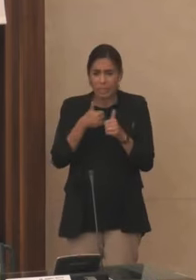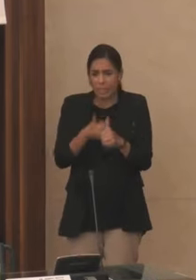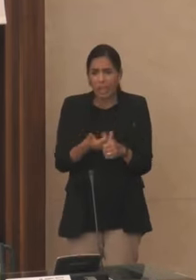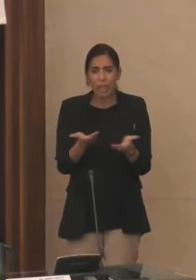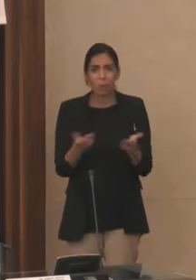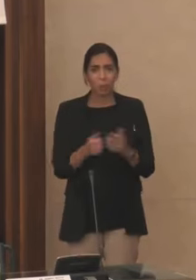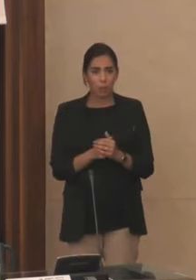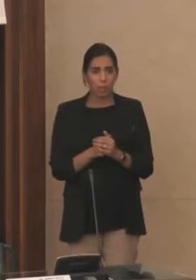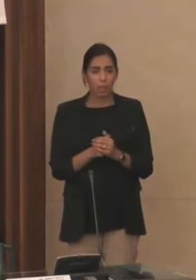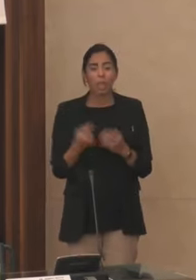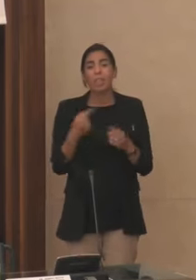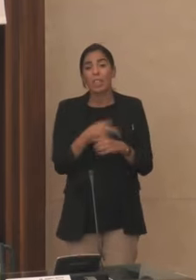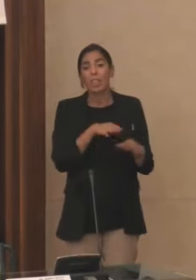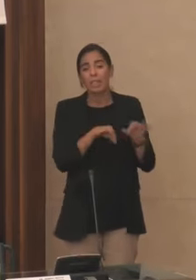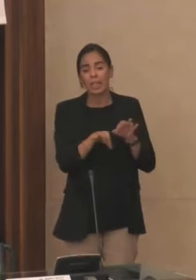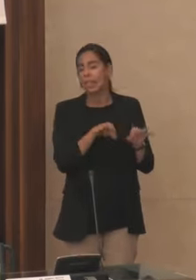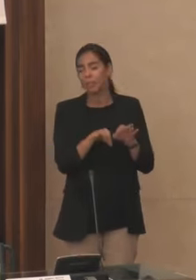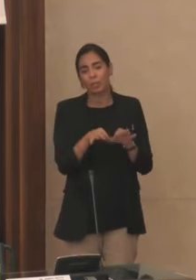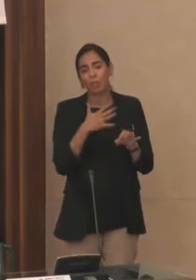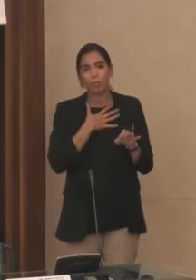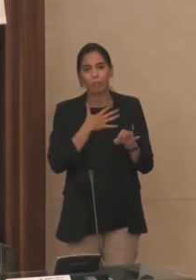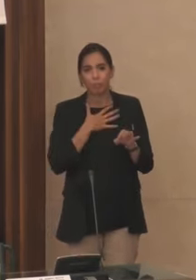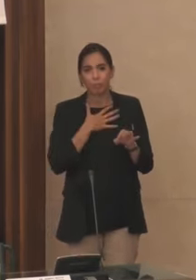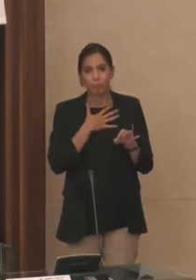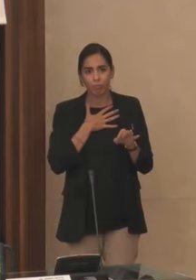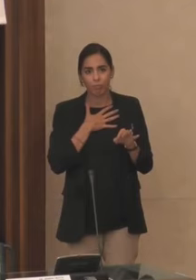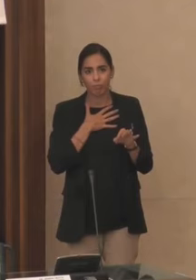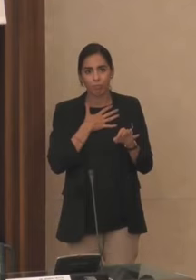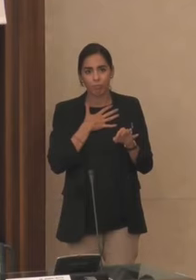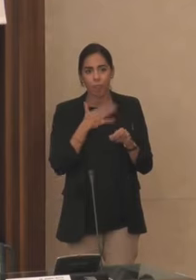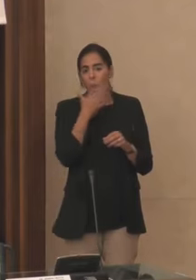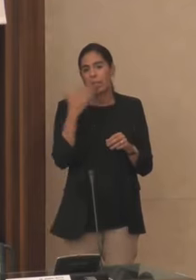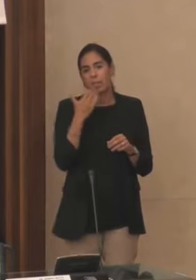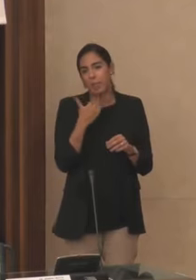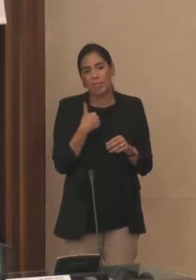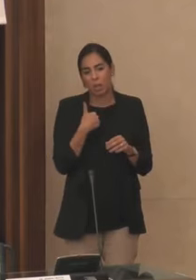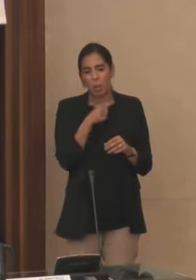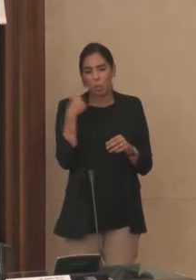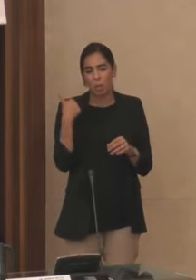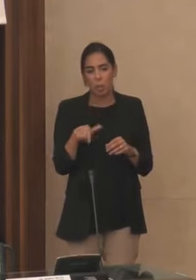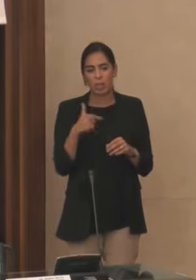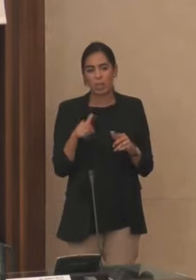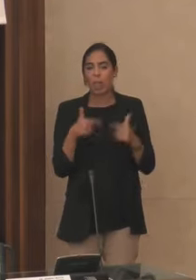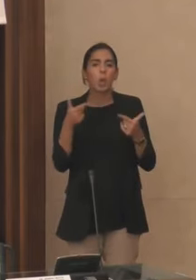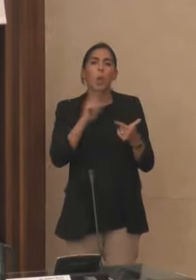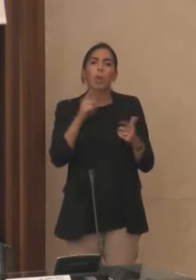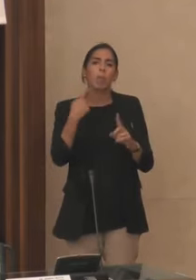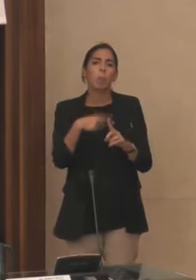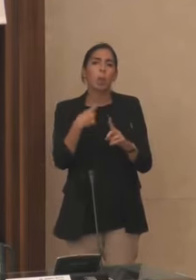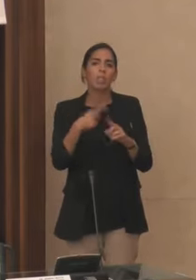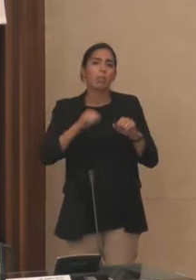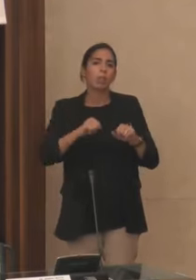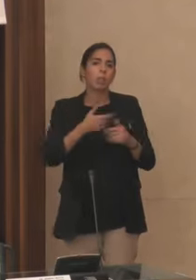Le strumentalizzazioni, sinceramente, non penso che siano utili al bene e alla salute